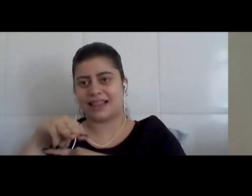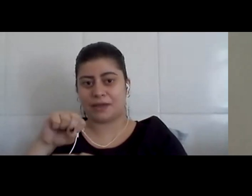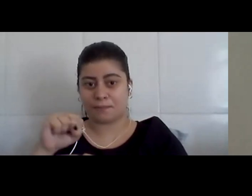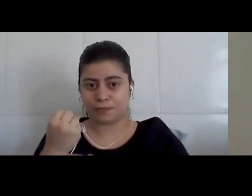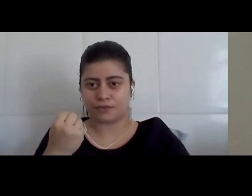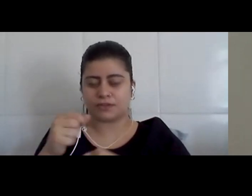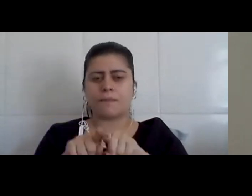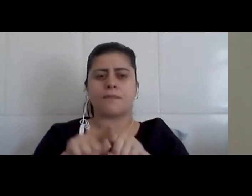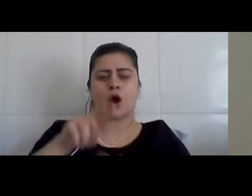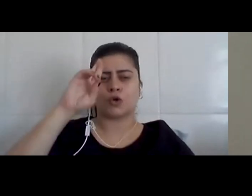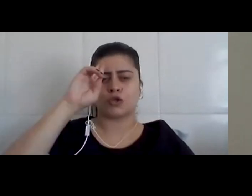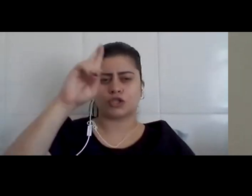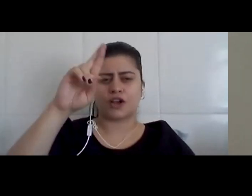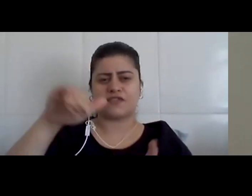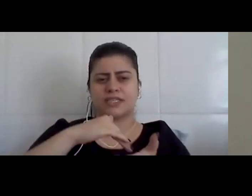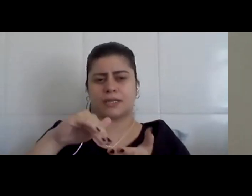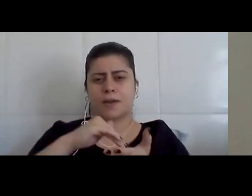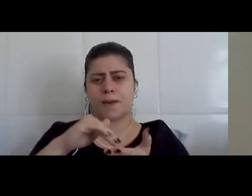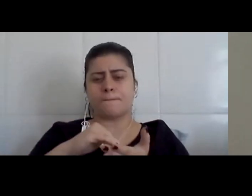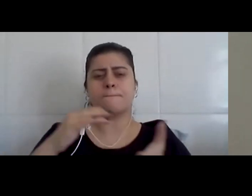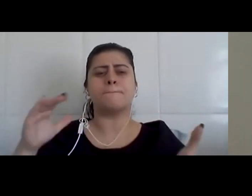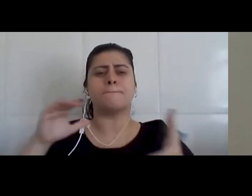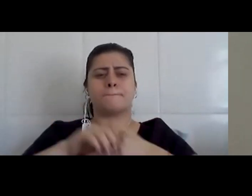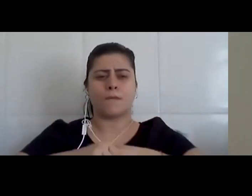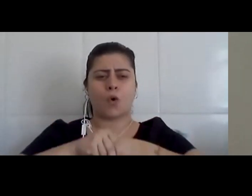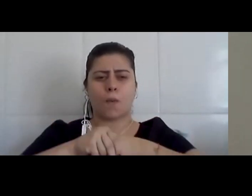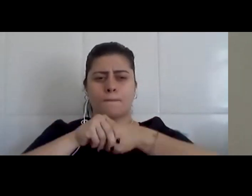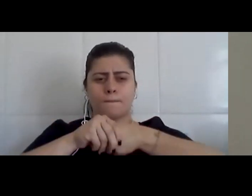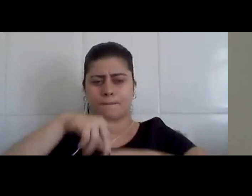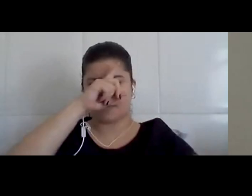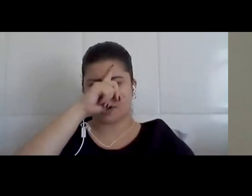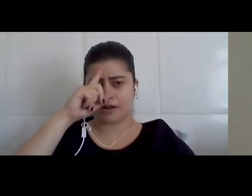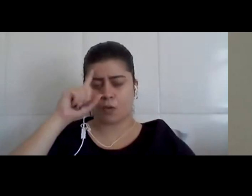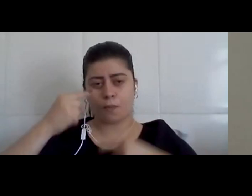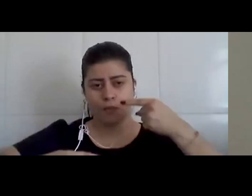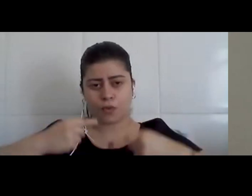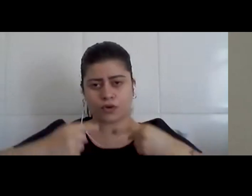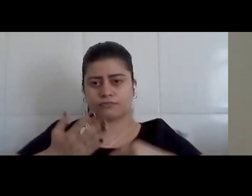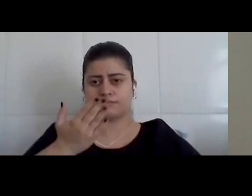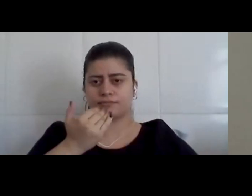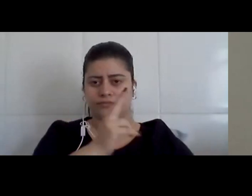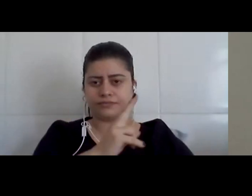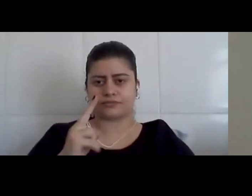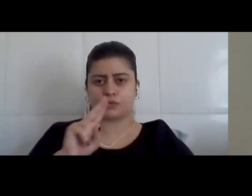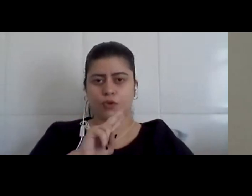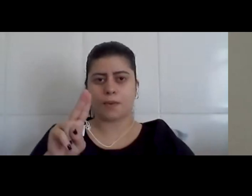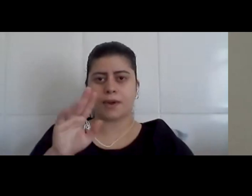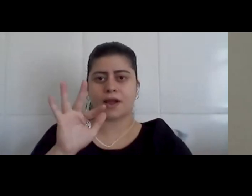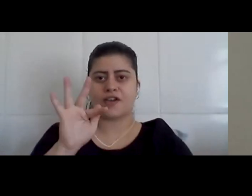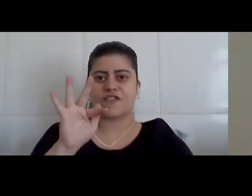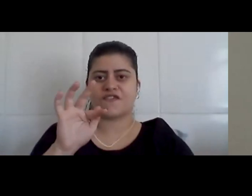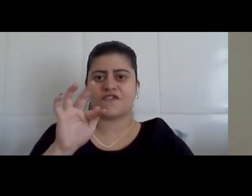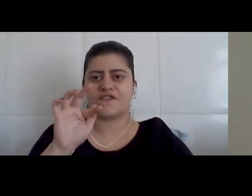O chefe do secretariado do Pacto de Milão sobre políticas de alimentação urbana, senhor Filippo